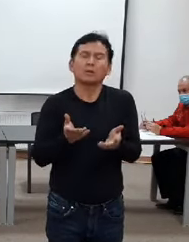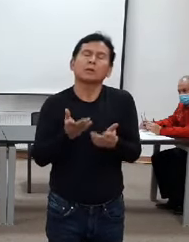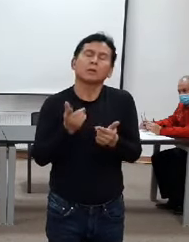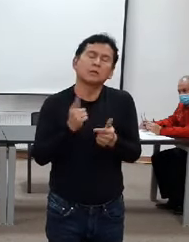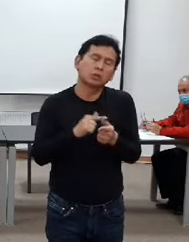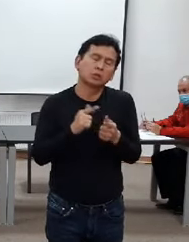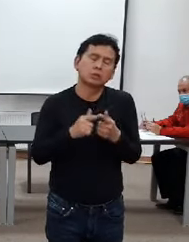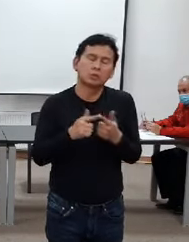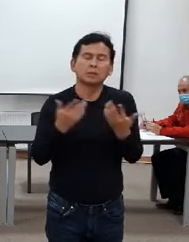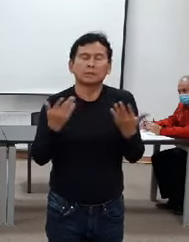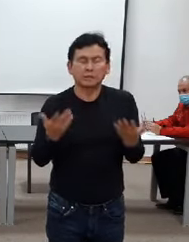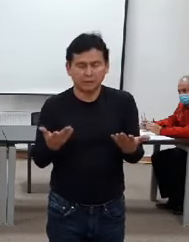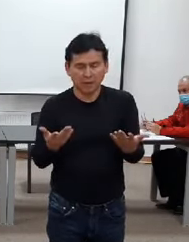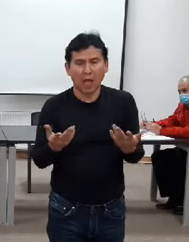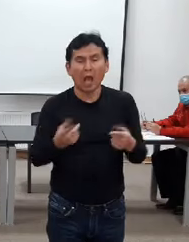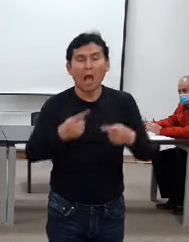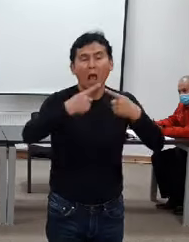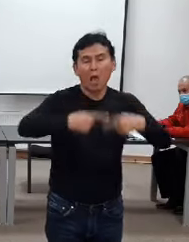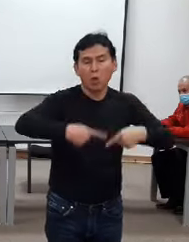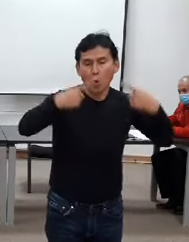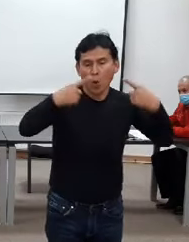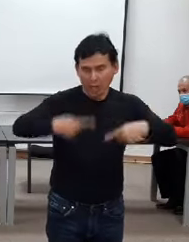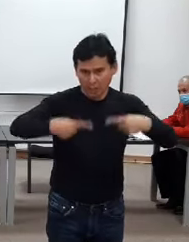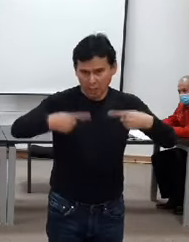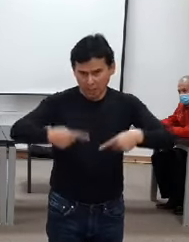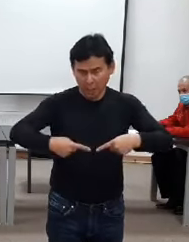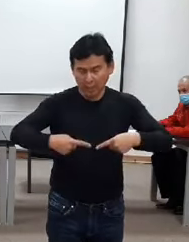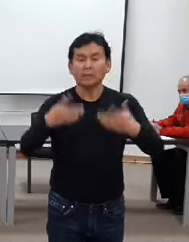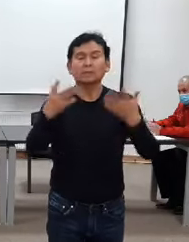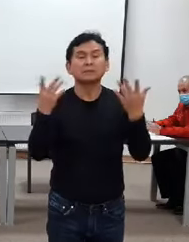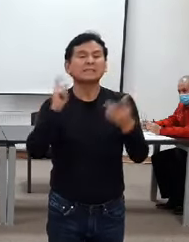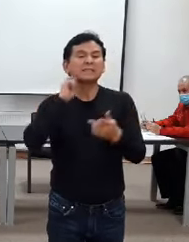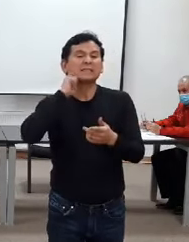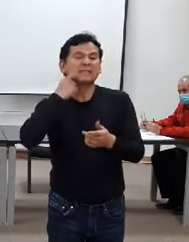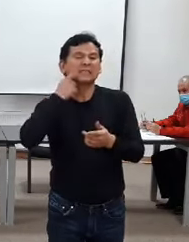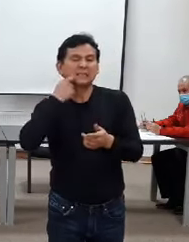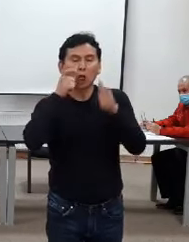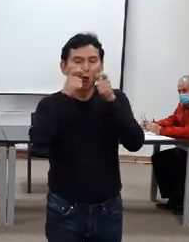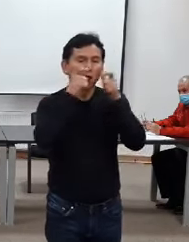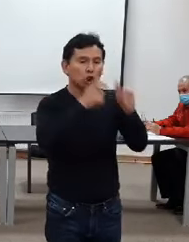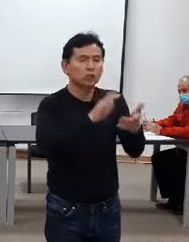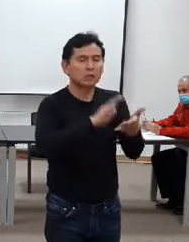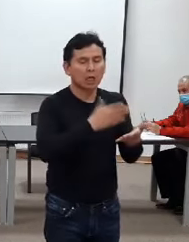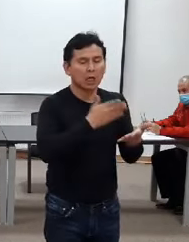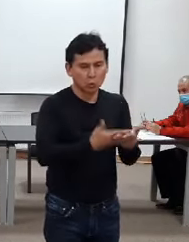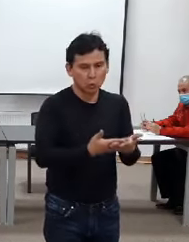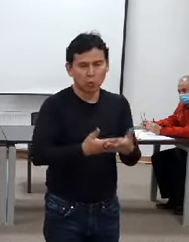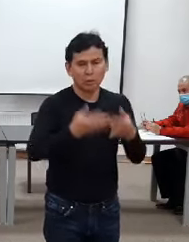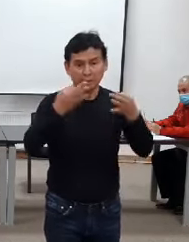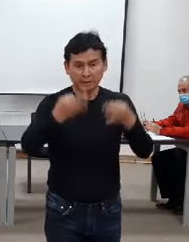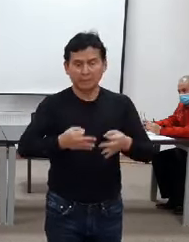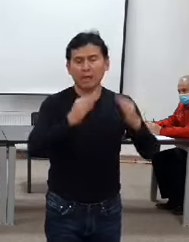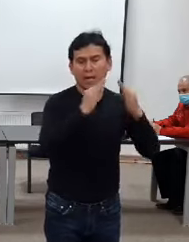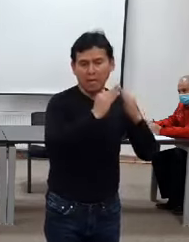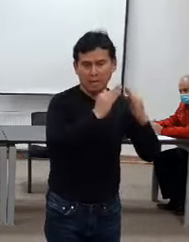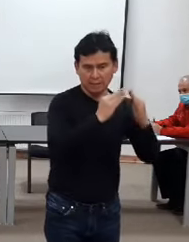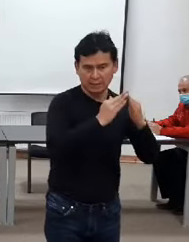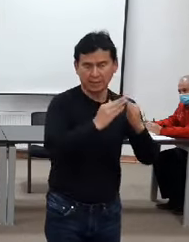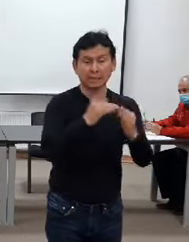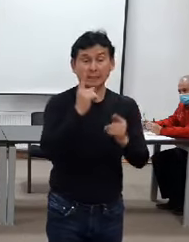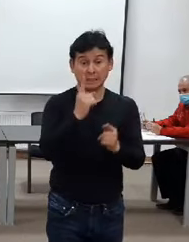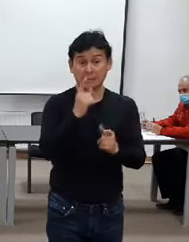Entonces, en definitiva, como aduana sanitaria, las facultades que tenemos son solamente de control de salud, asegurar residencia y que las